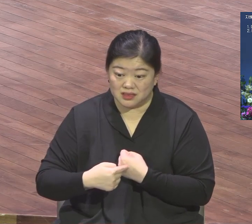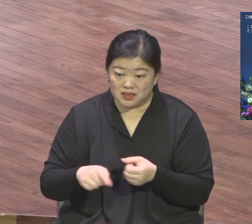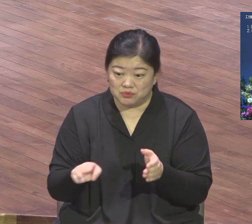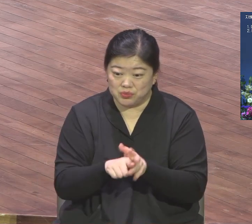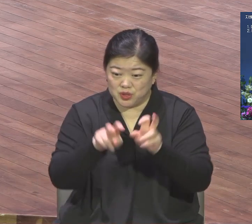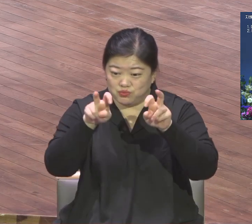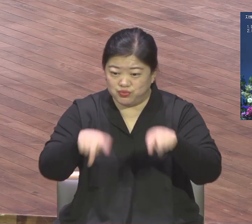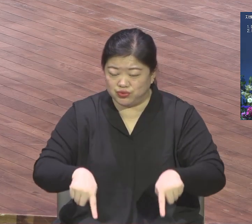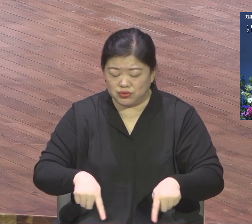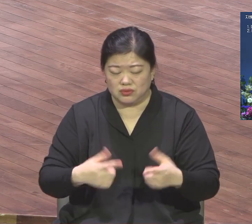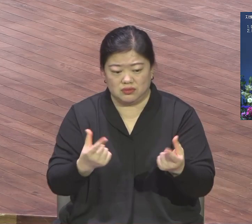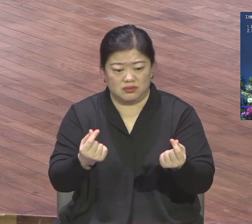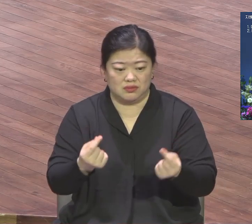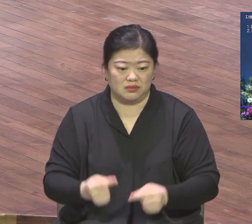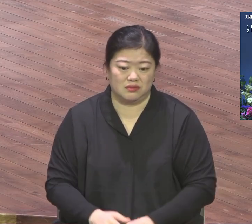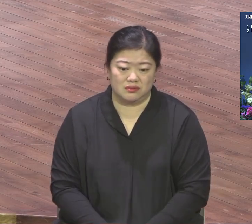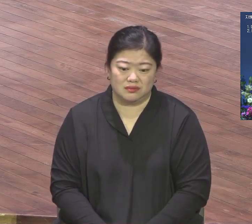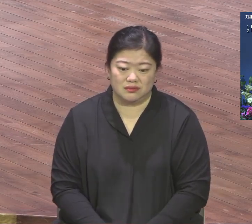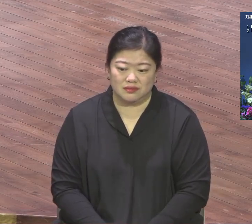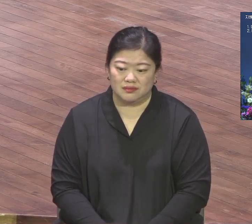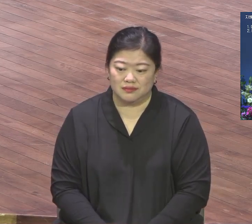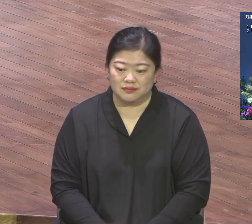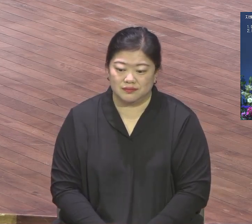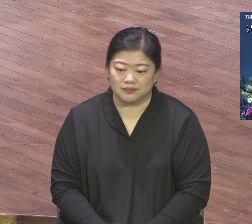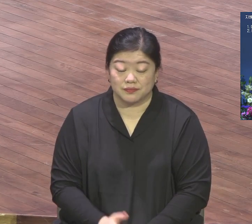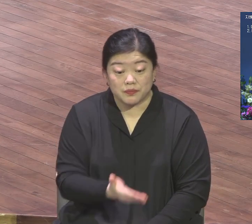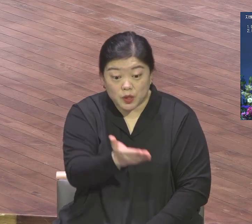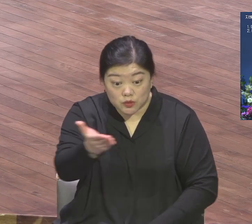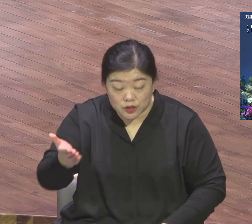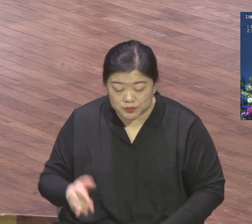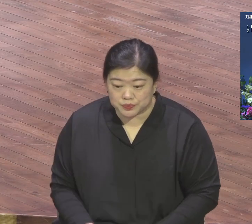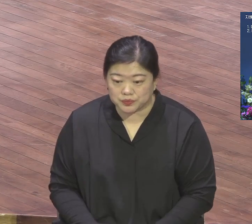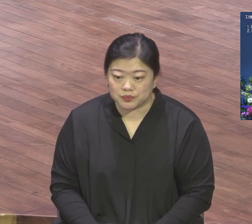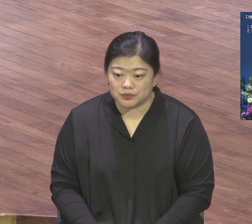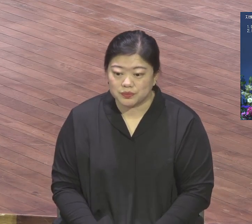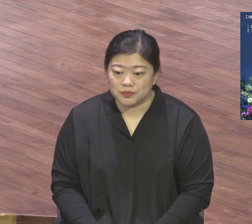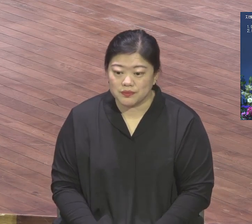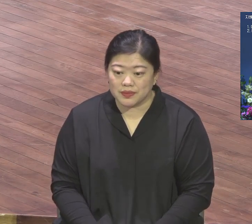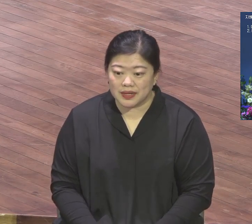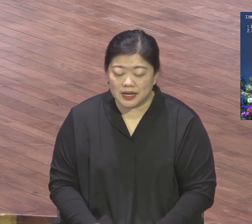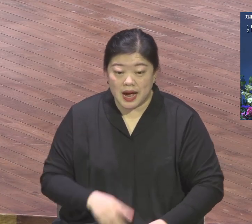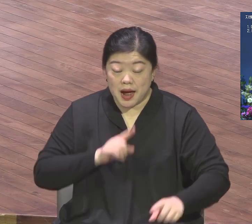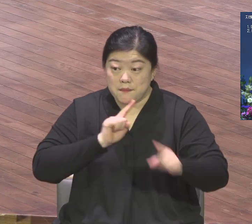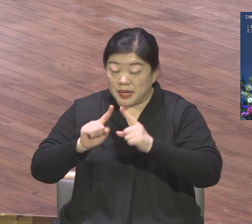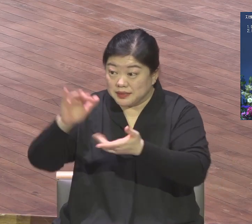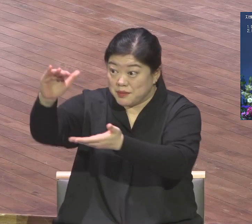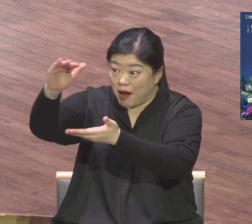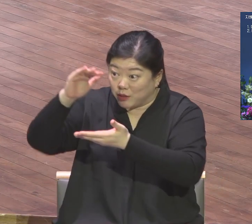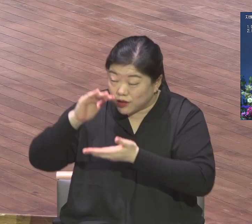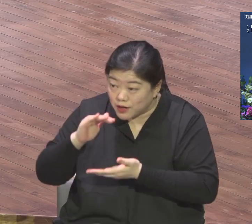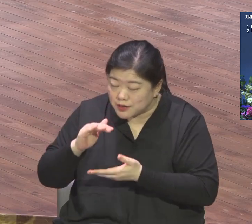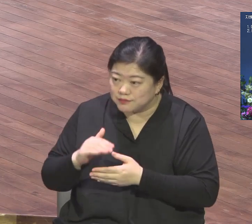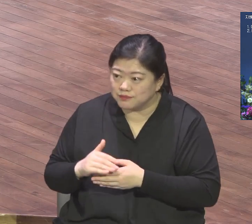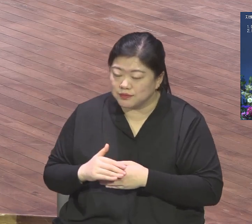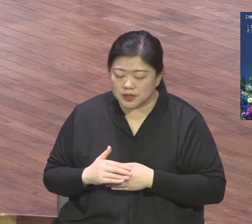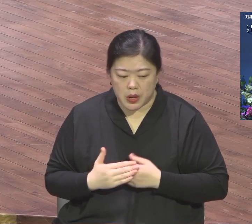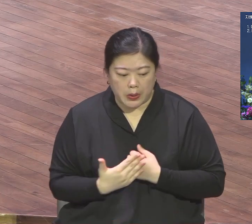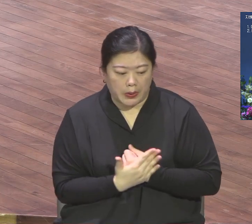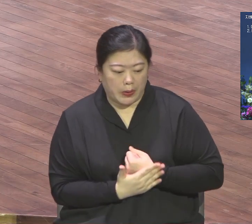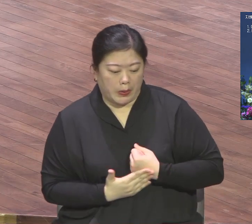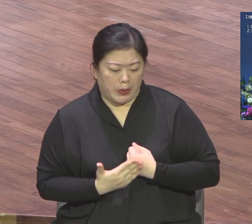잘못된 거예요. 우리 여원 가족들은 다 여러분 말씀으로 무장된 마음 가지지